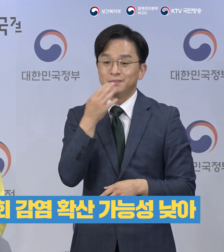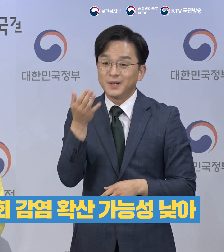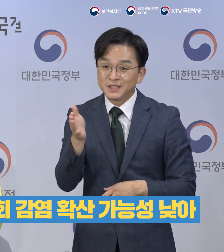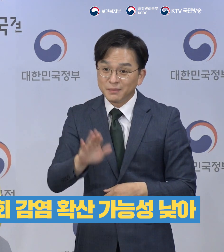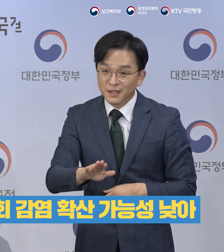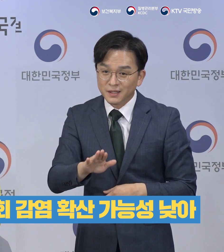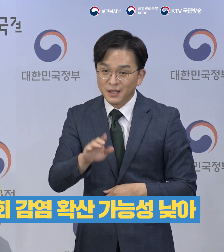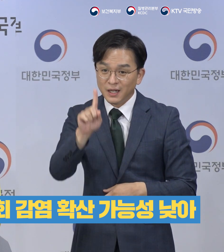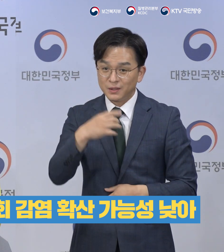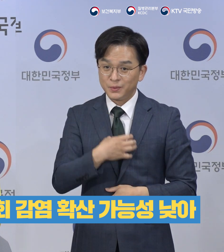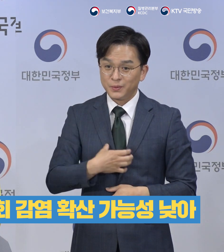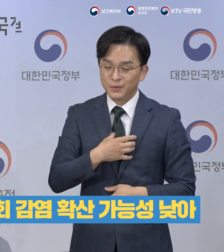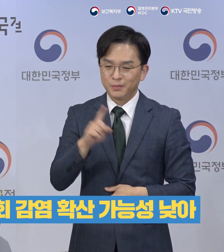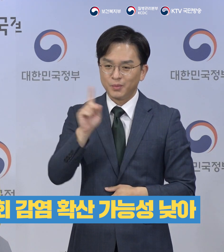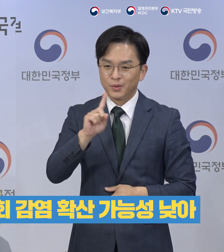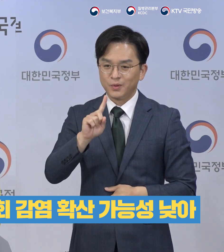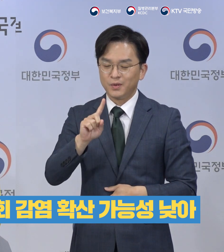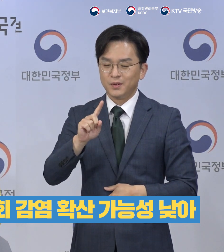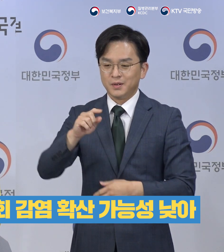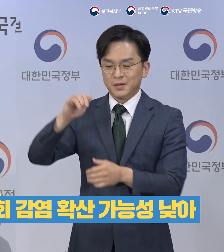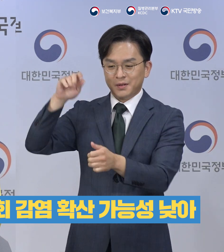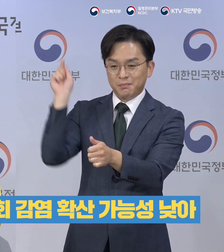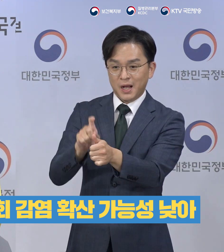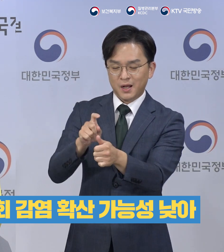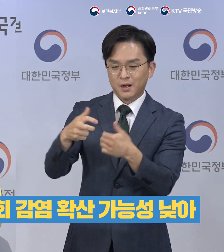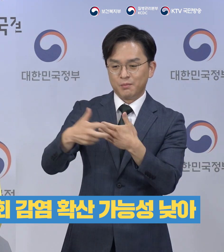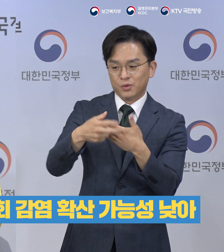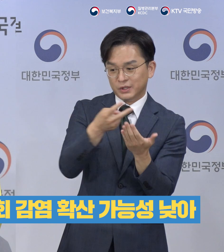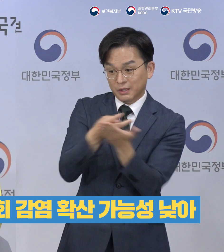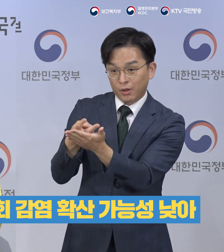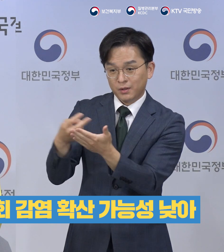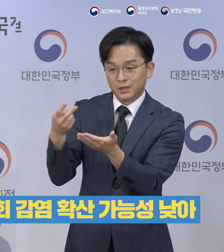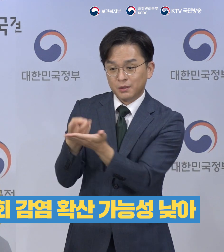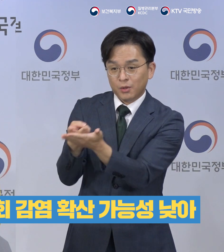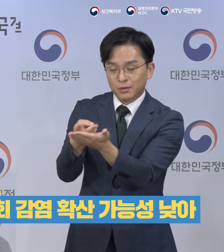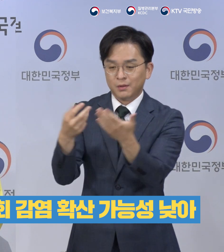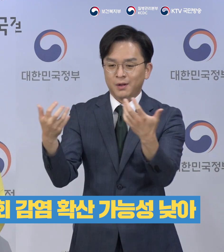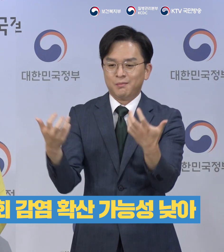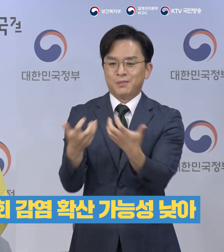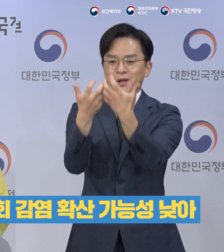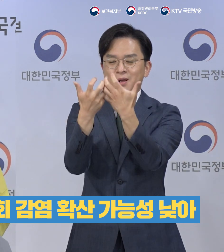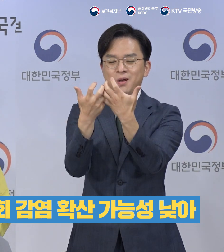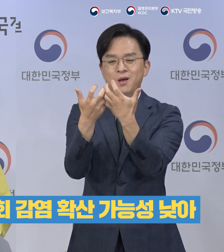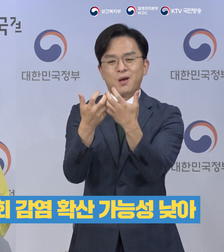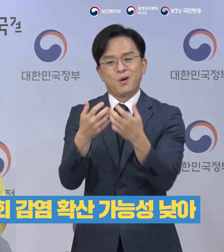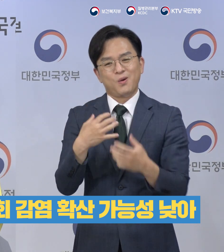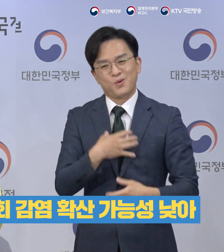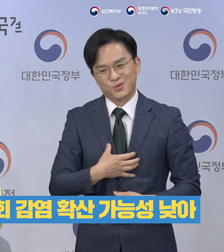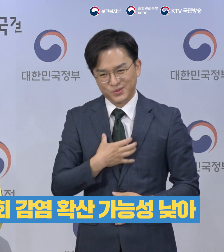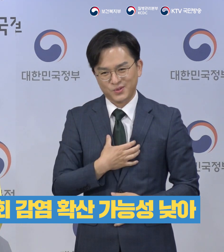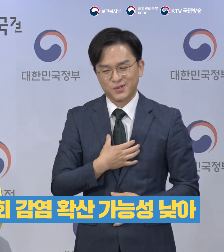필요한 만큼 우리 방역과 의료체계에 부담을 줄 우려가 있어 대책이 필요합니다.